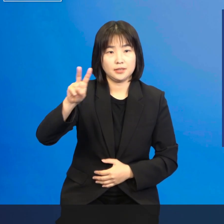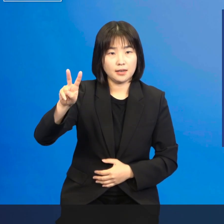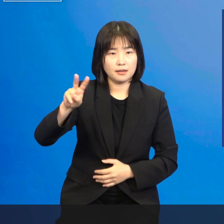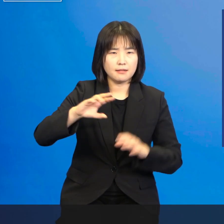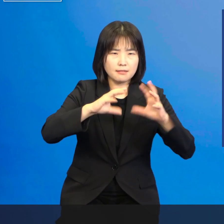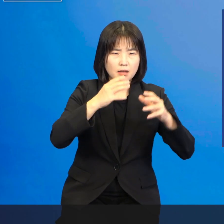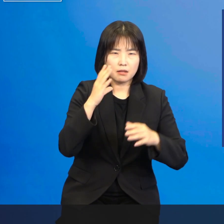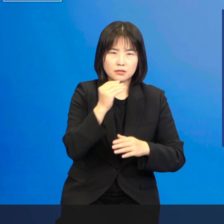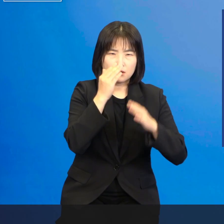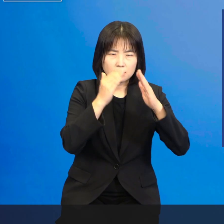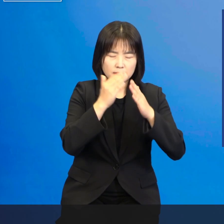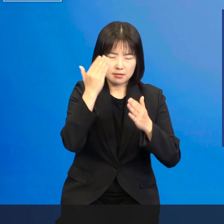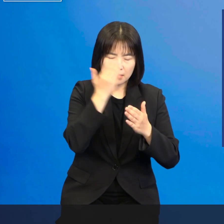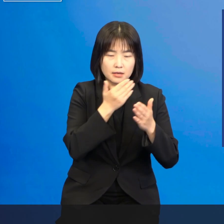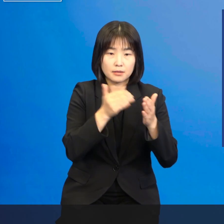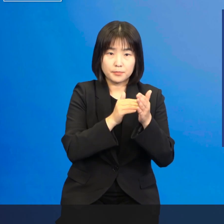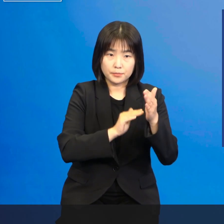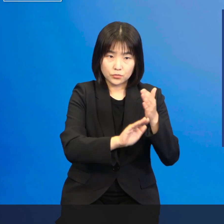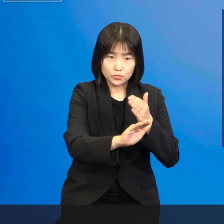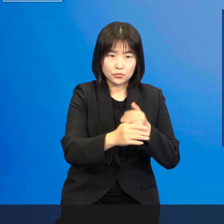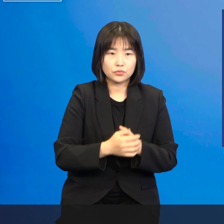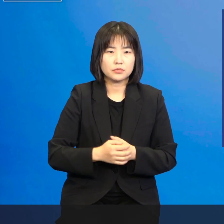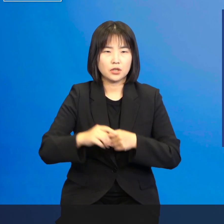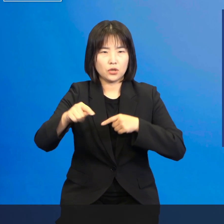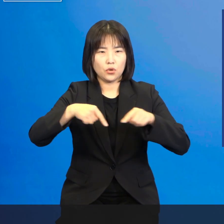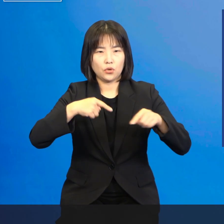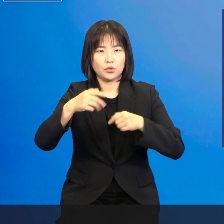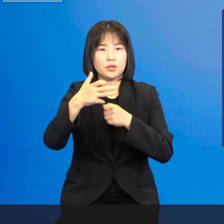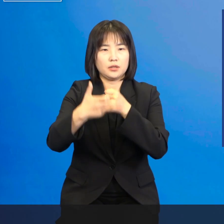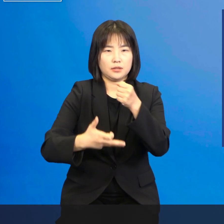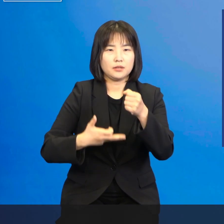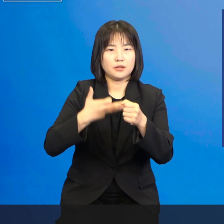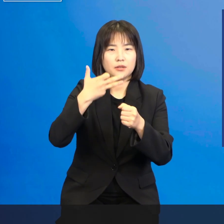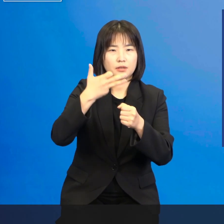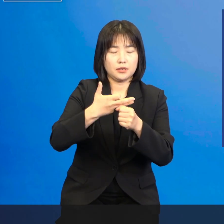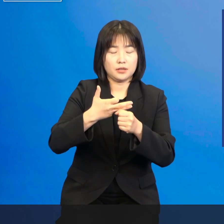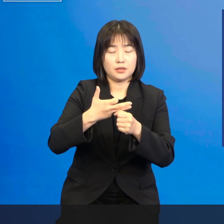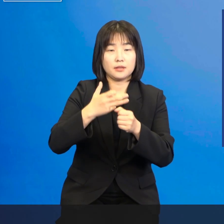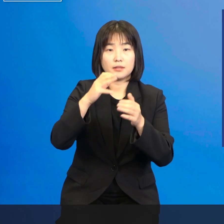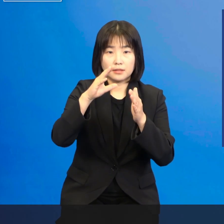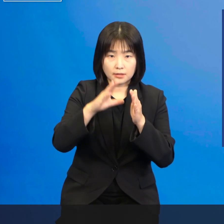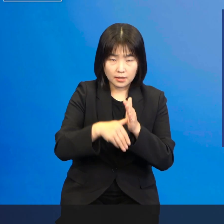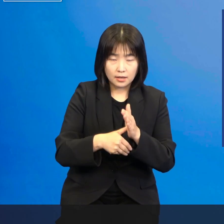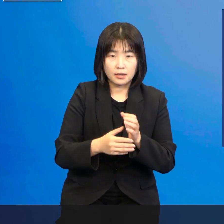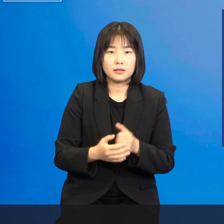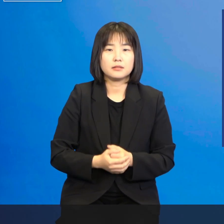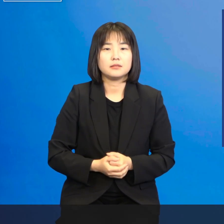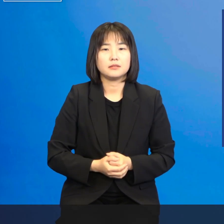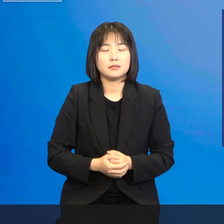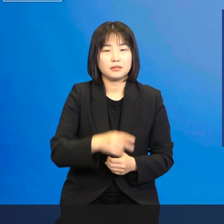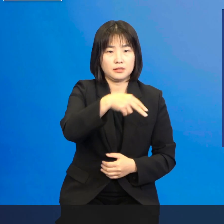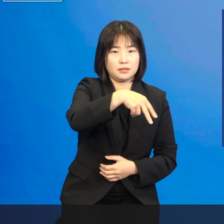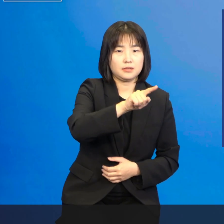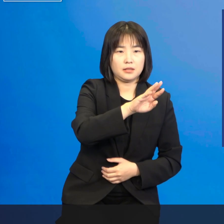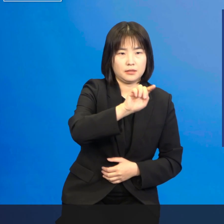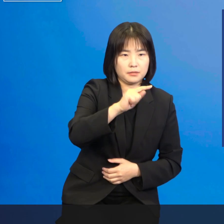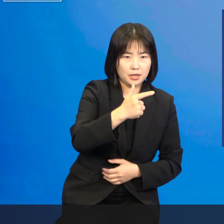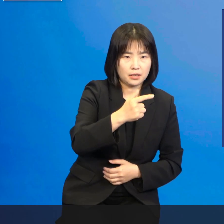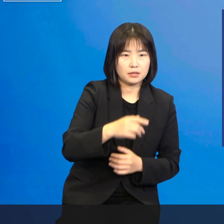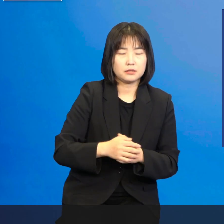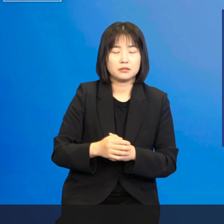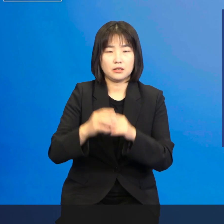요시야는 나라와 성전을 깨끗하게 한 뒤에 통치한 지 18째 해가 되는 때에 아살랴의